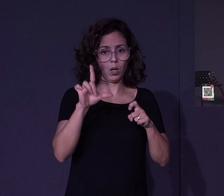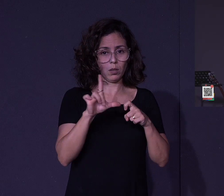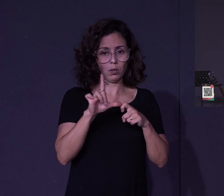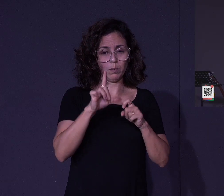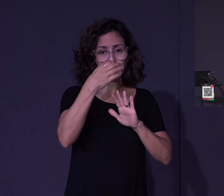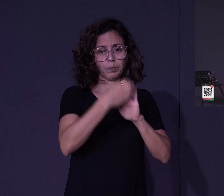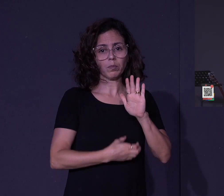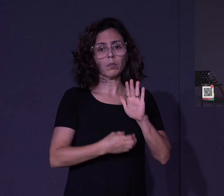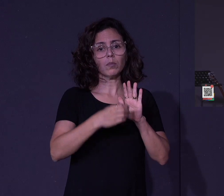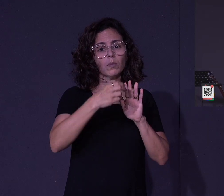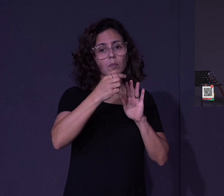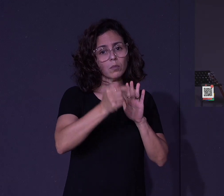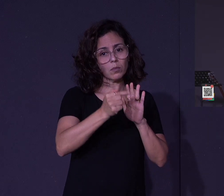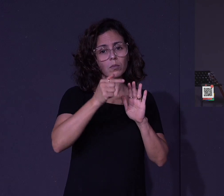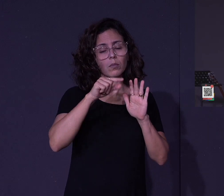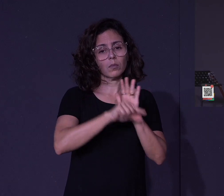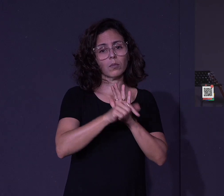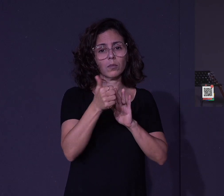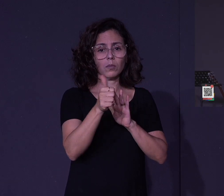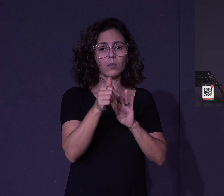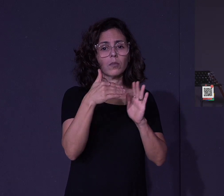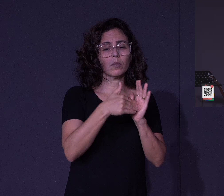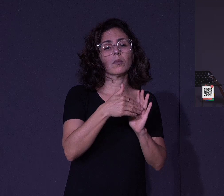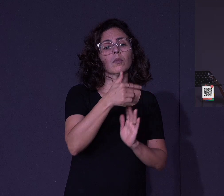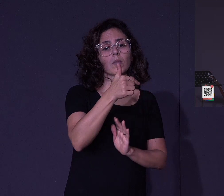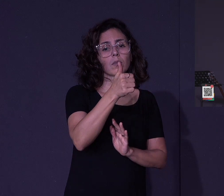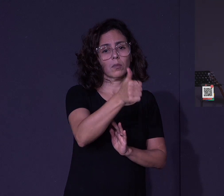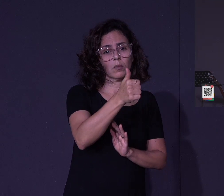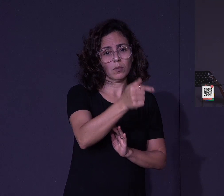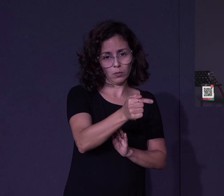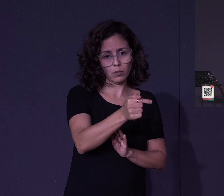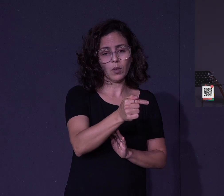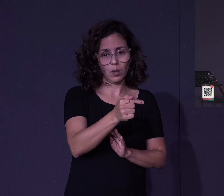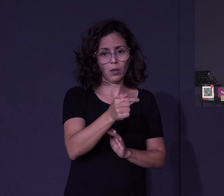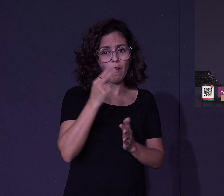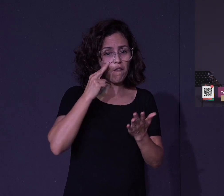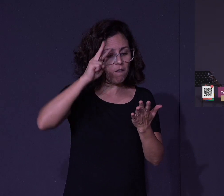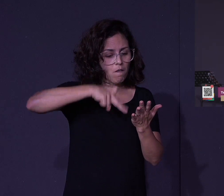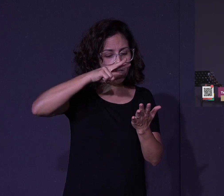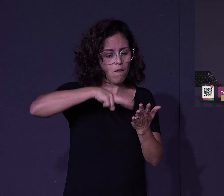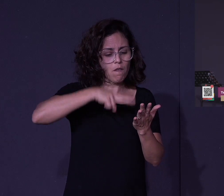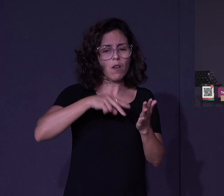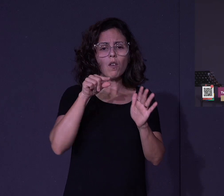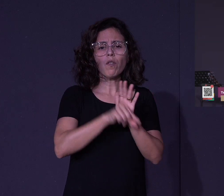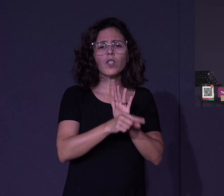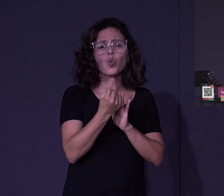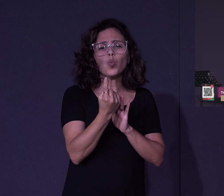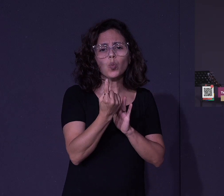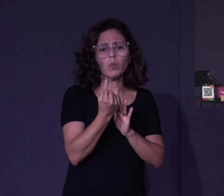Observe o verso de número 1. Atente para o fato de que em Lucas 7:1 vemos que Jesus se encontra